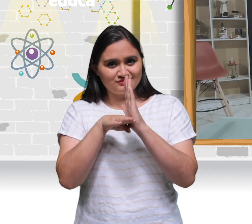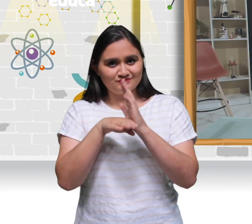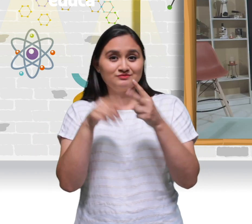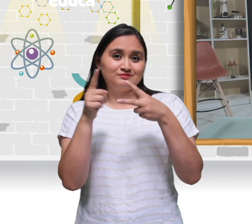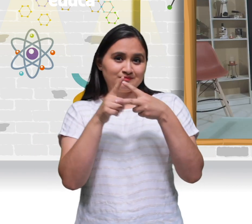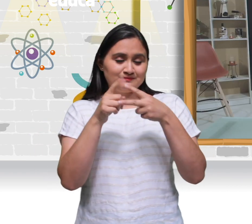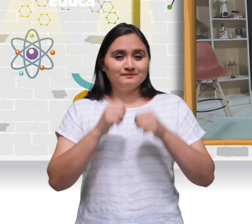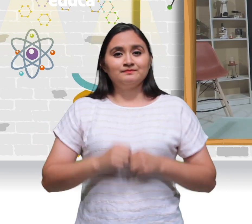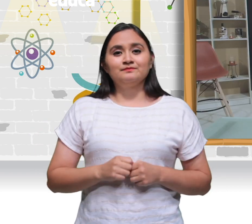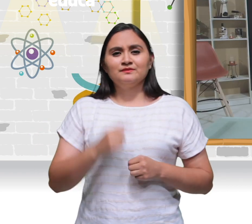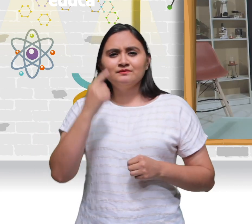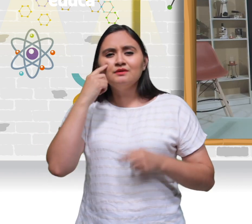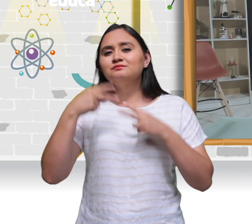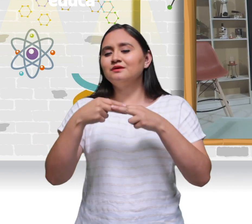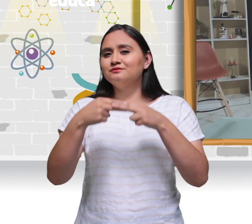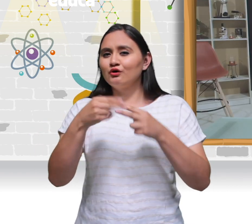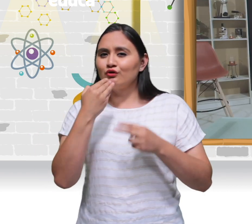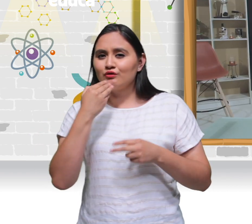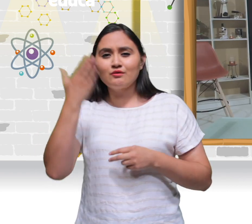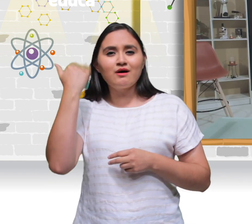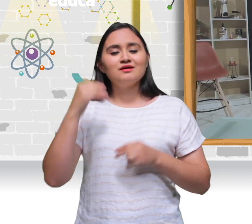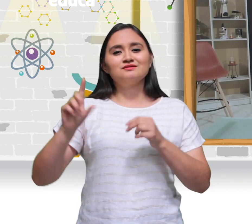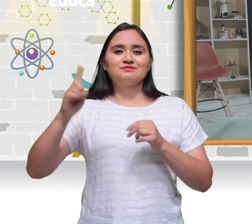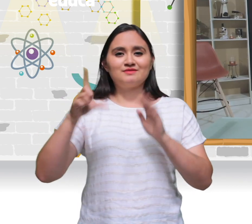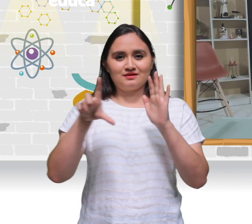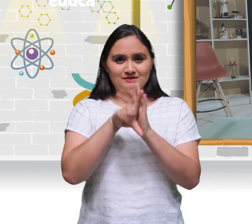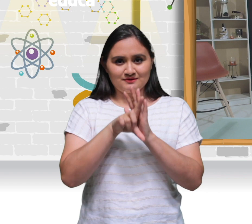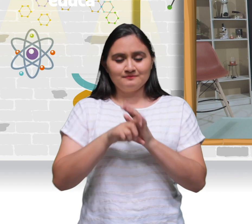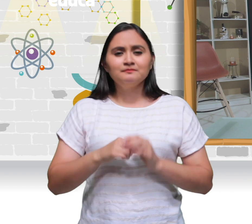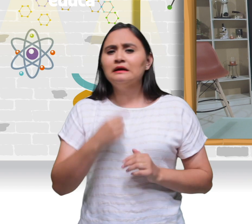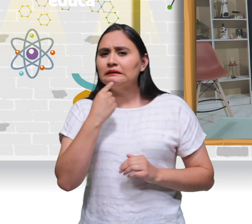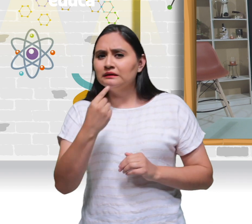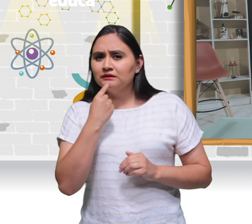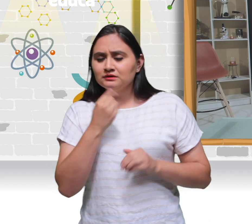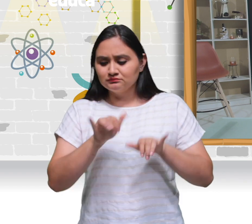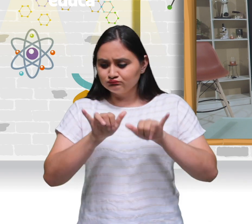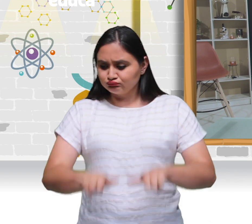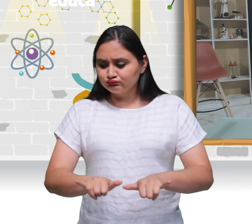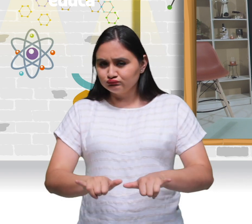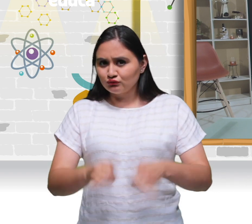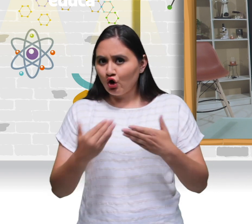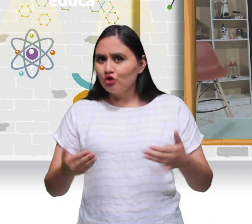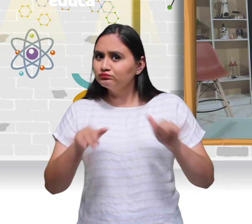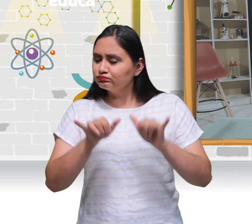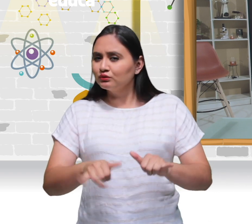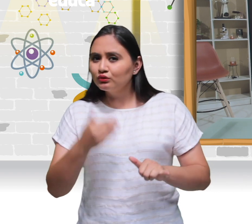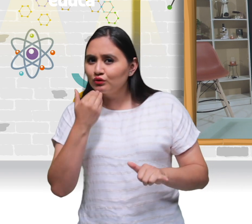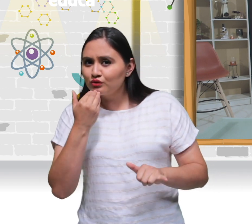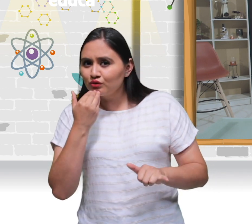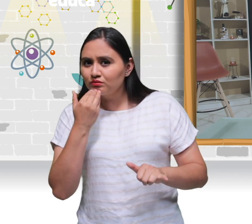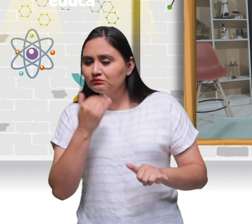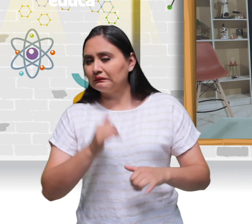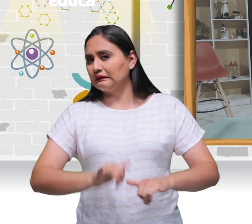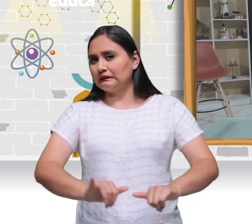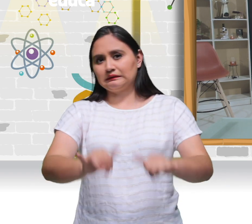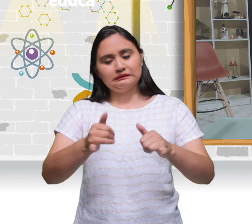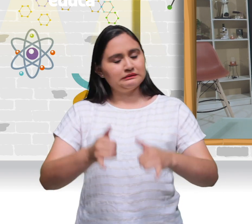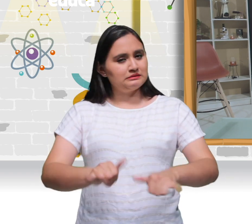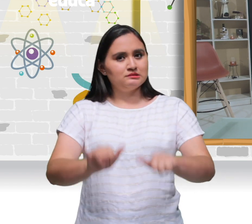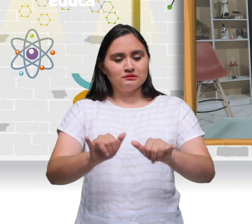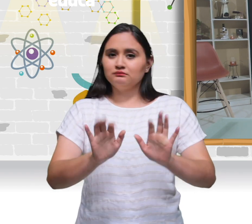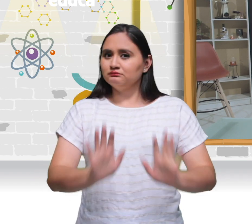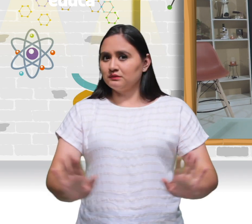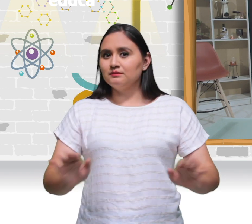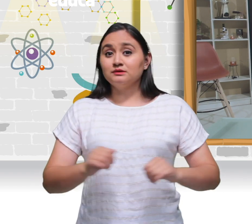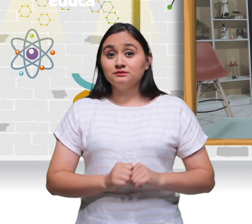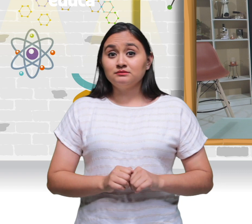estática. Podemos ver una relación con la primera ley de Newton, que nos dice que un cuerpo en reposo tiende a seguir en reposo, mientras tanto un cuerpo en movimiento